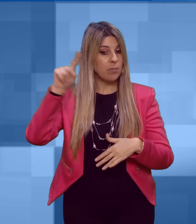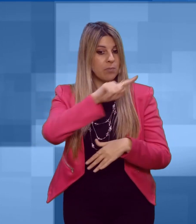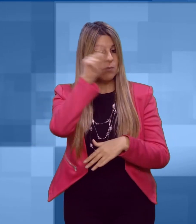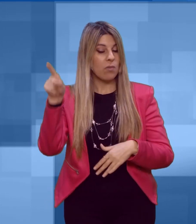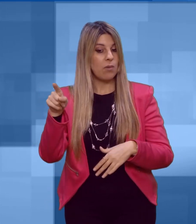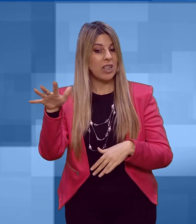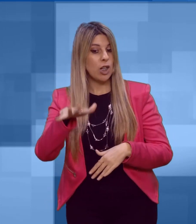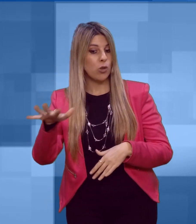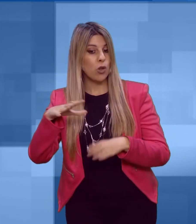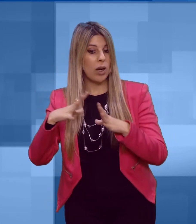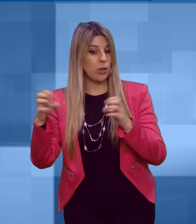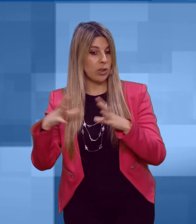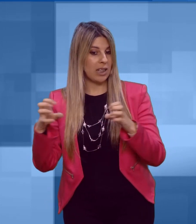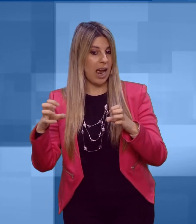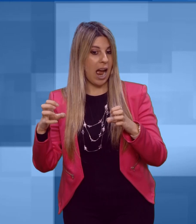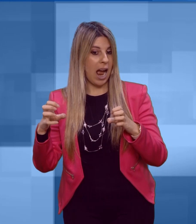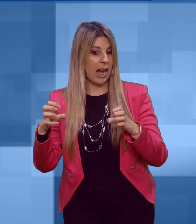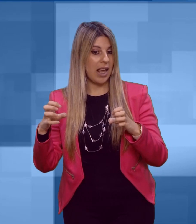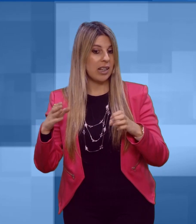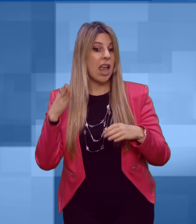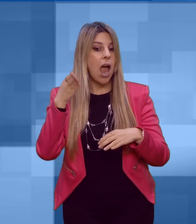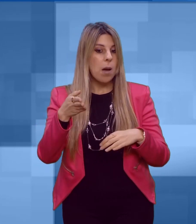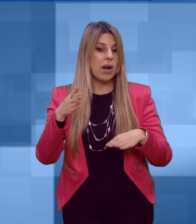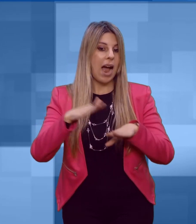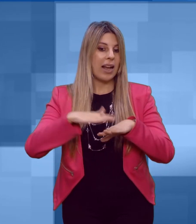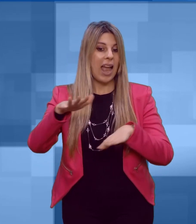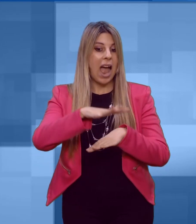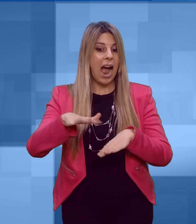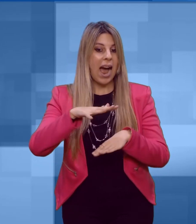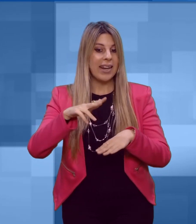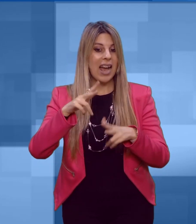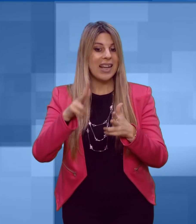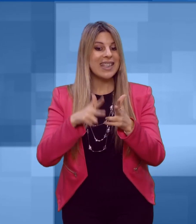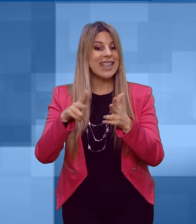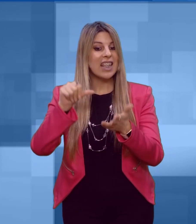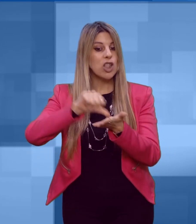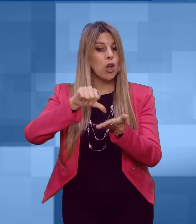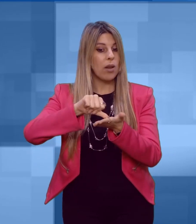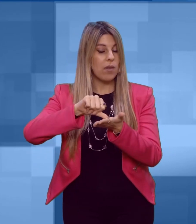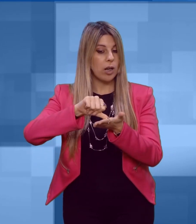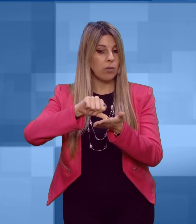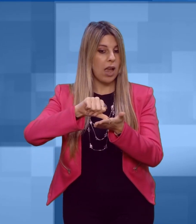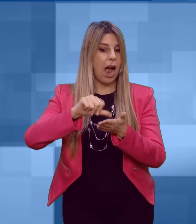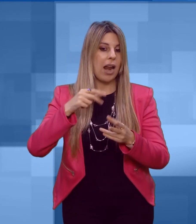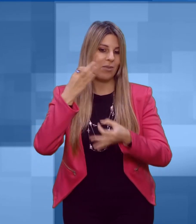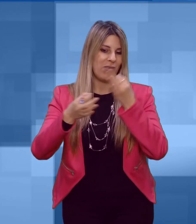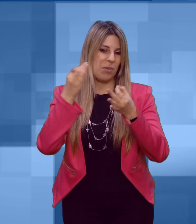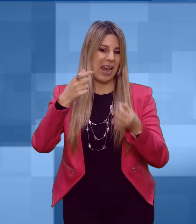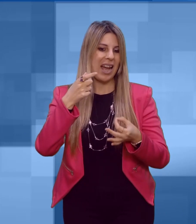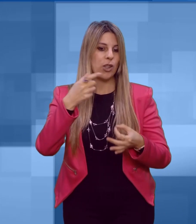Sarà realizzata una pista ciclopedonale, prevedendo aree verdi e punti di sosta, attrezzati con giochi per bambini e